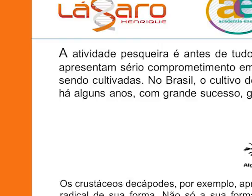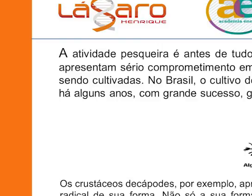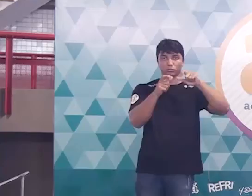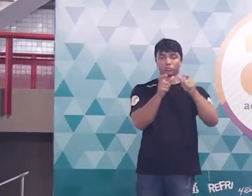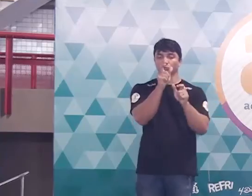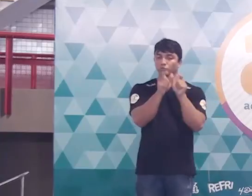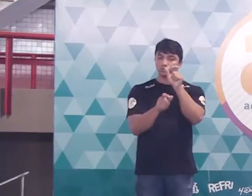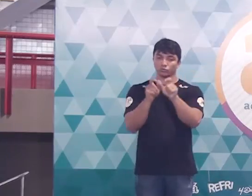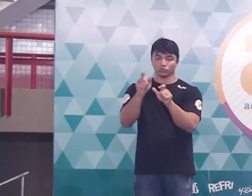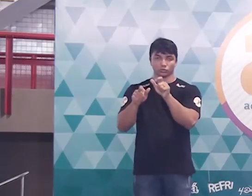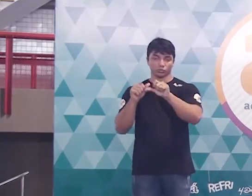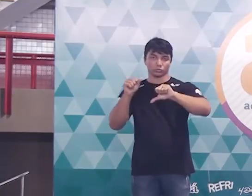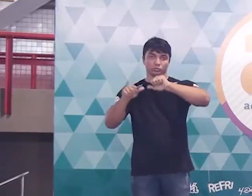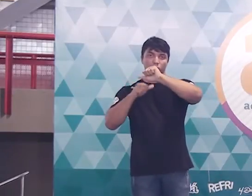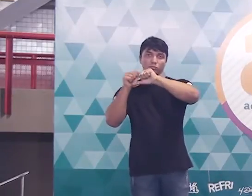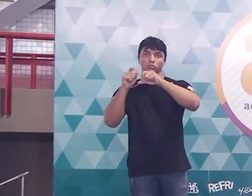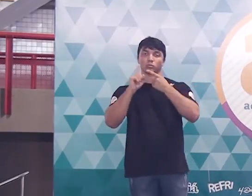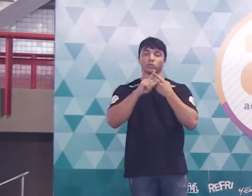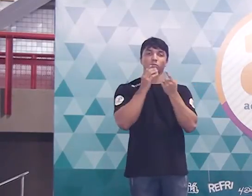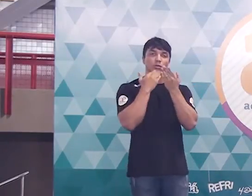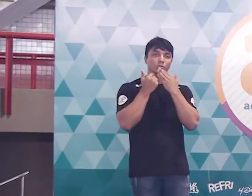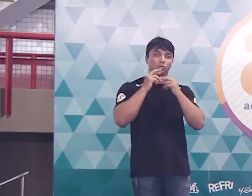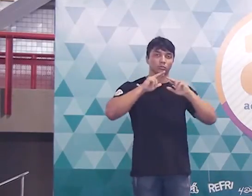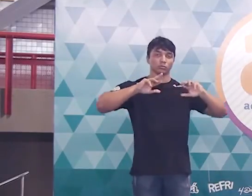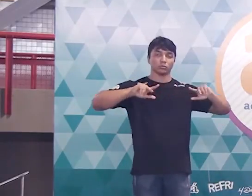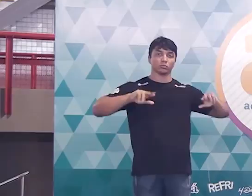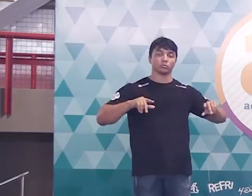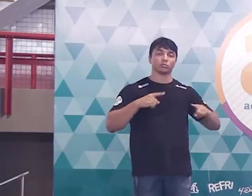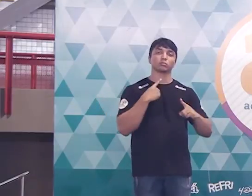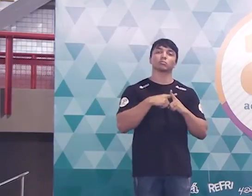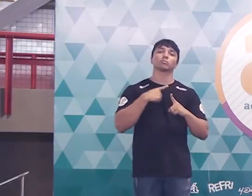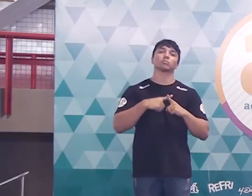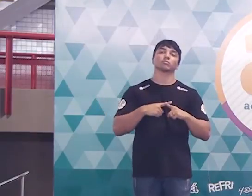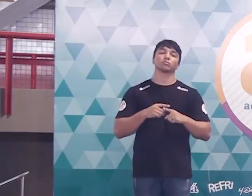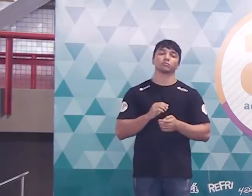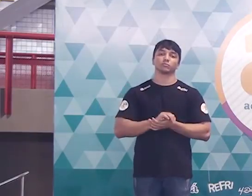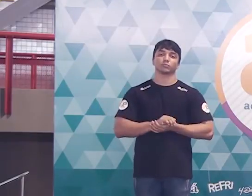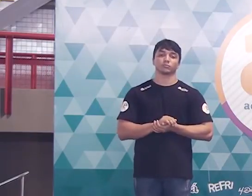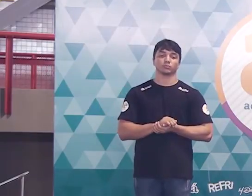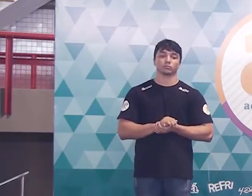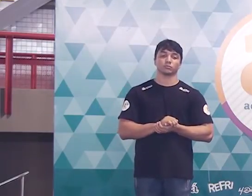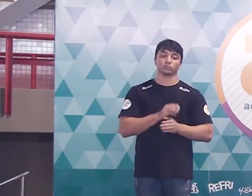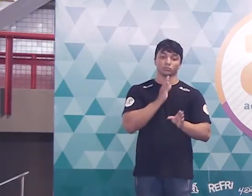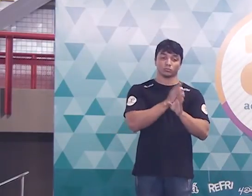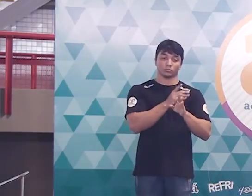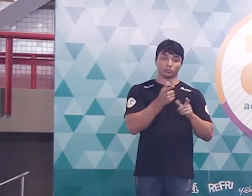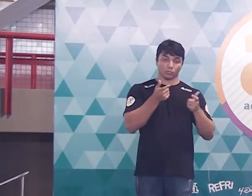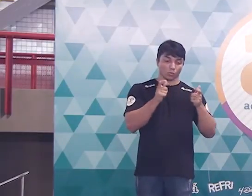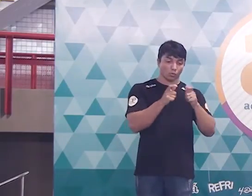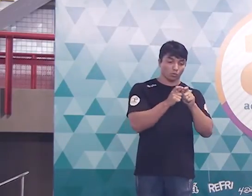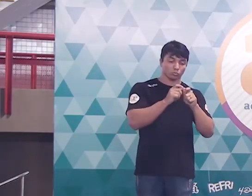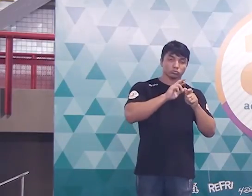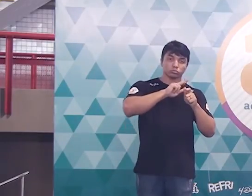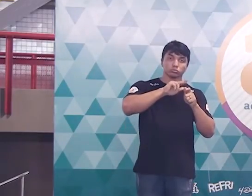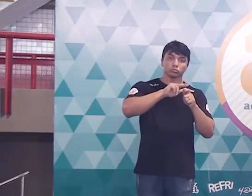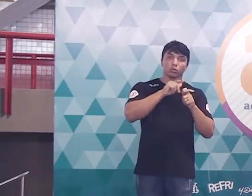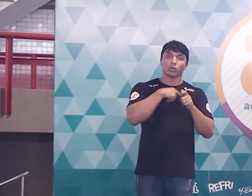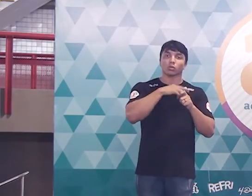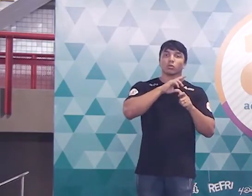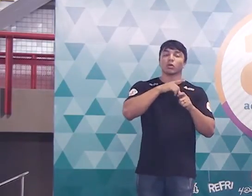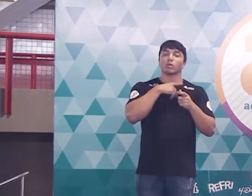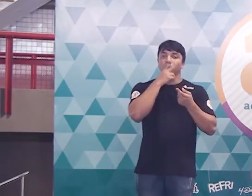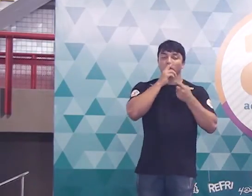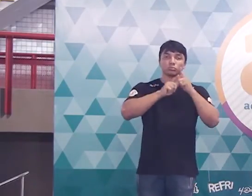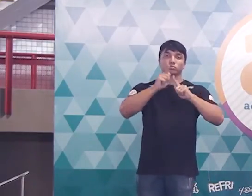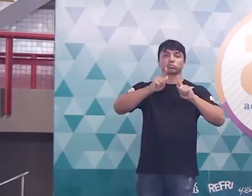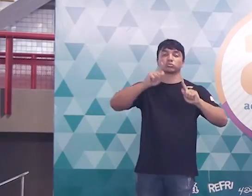e diferentes formas de alimento? Qual a importância disso? É que a larva não venha a